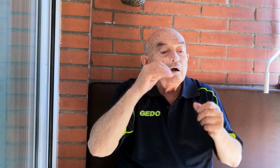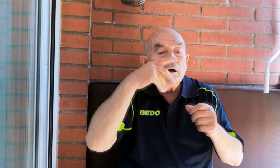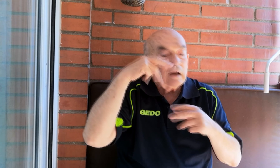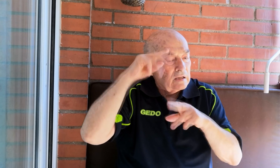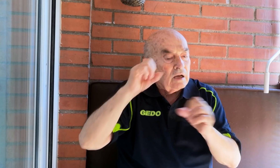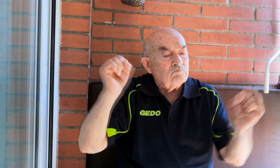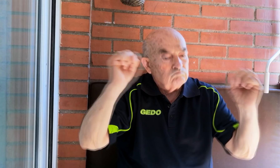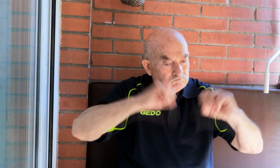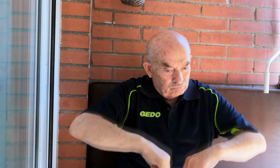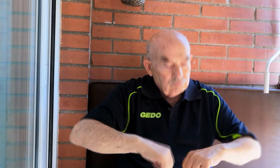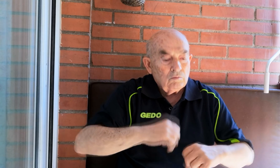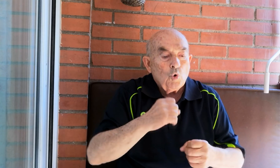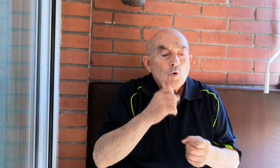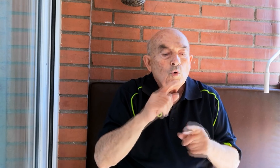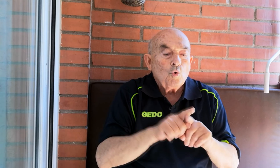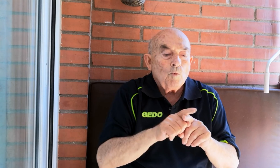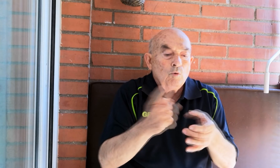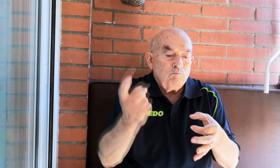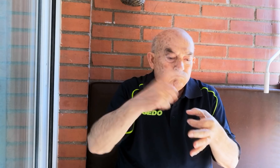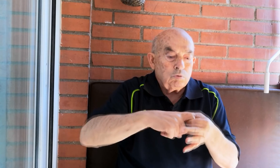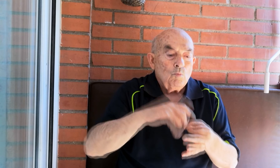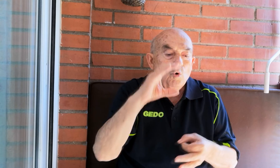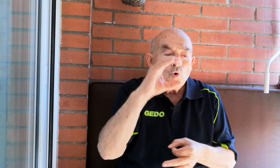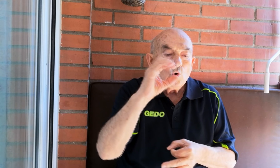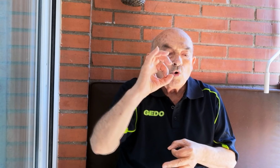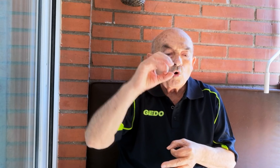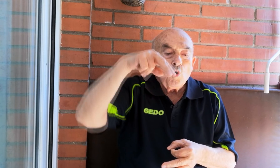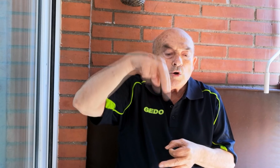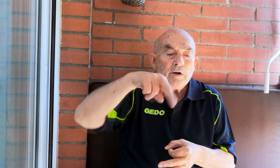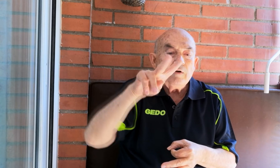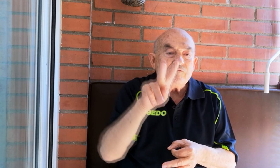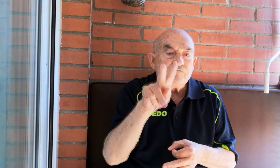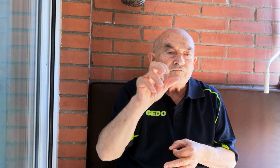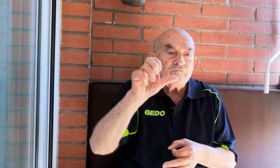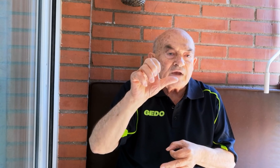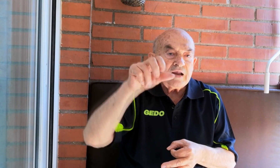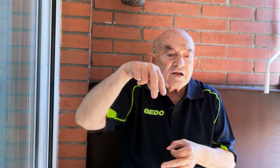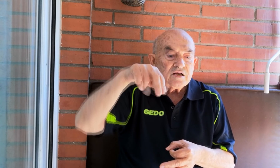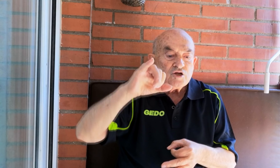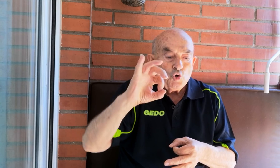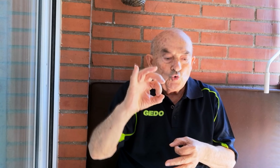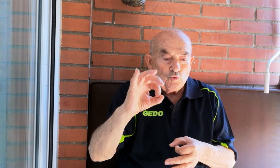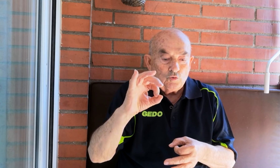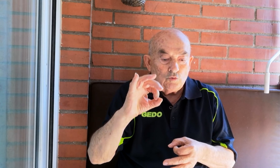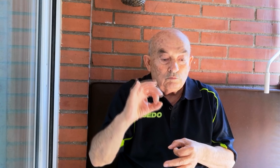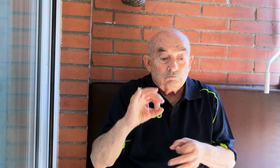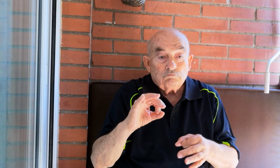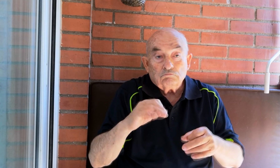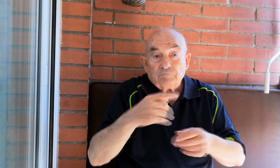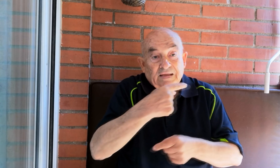poder aconseguir un tipus de conveni, un tipus d'acord amb la Generalitat de